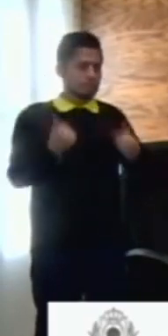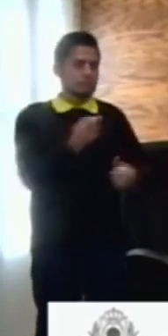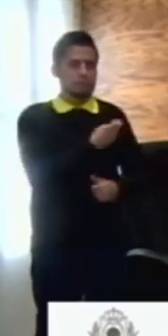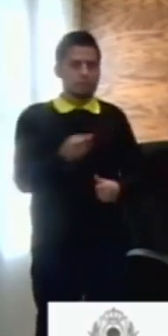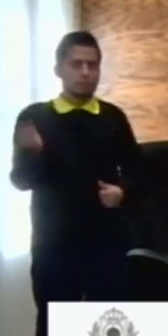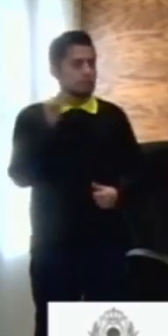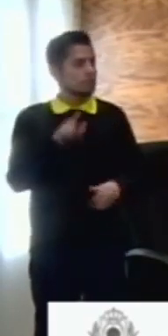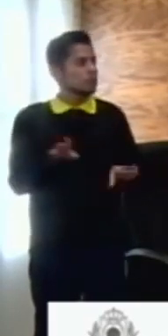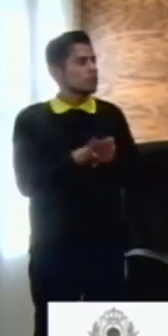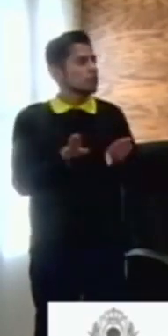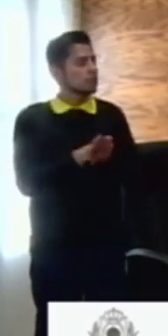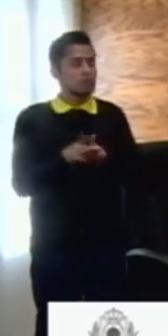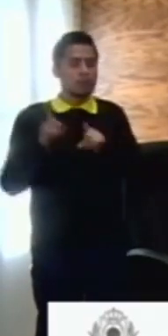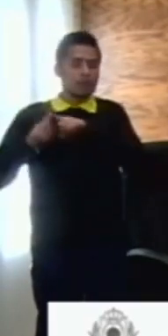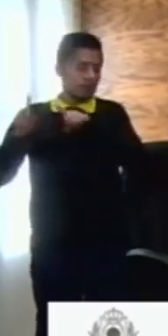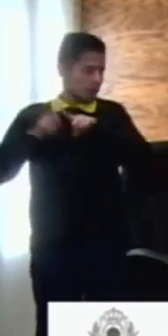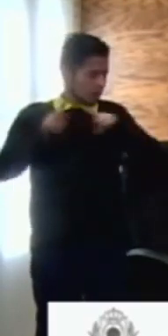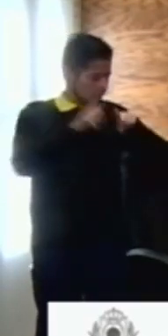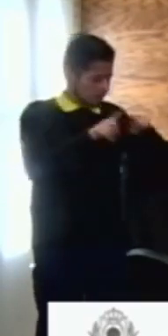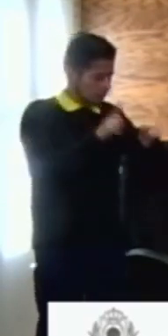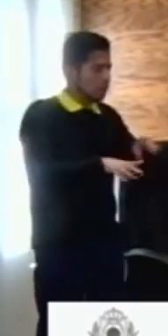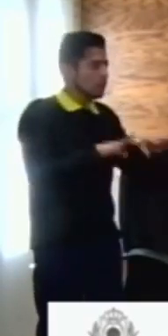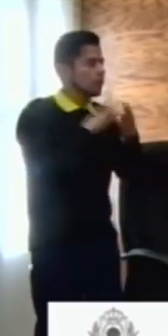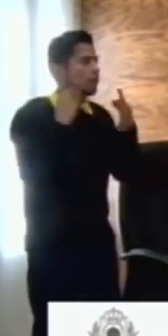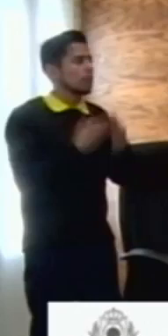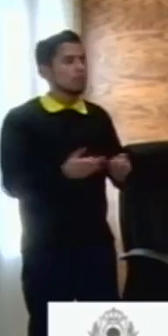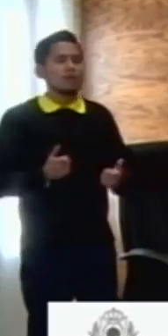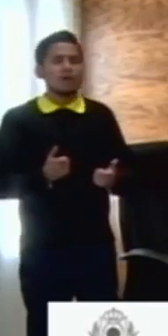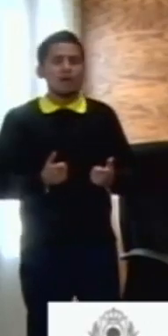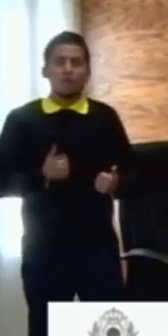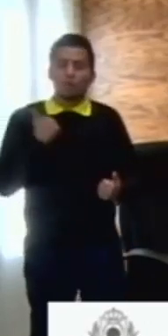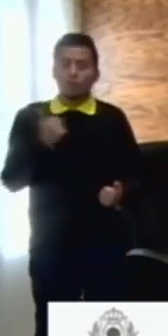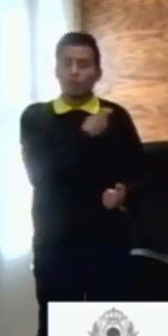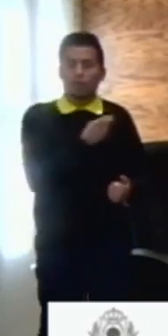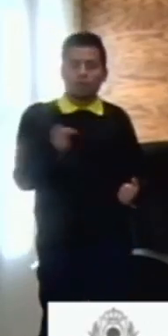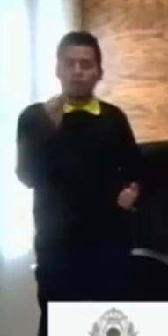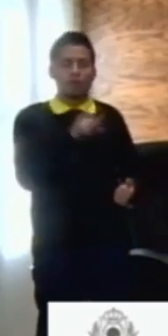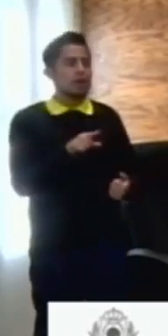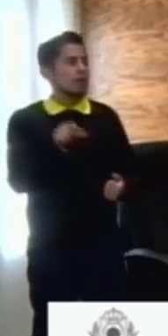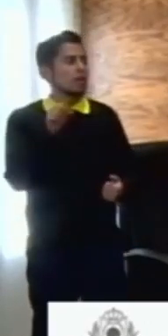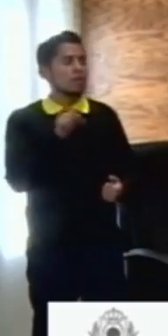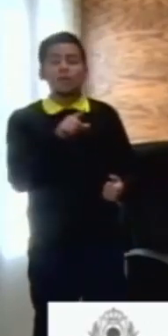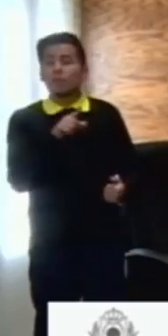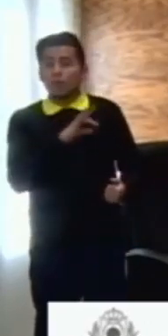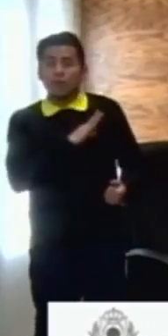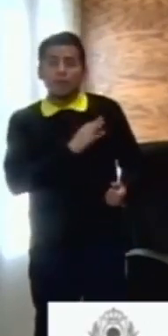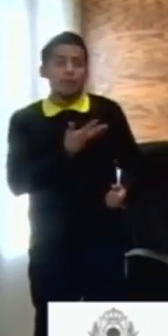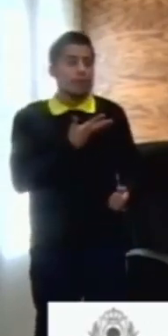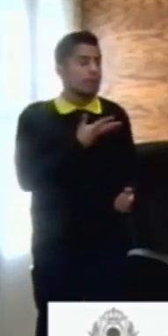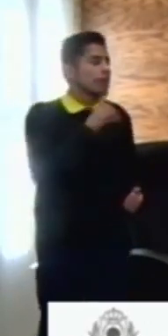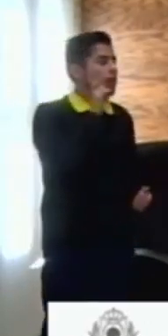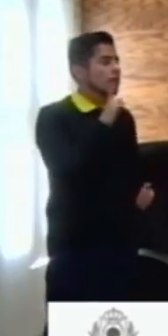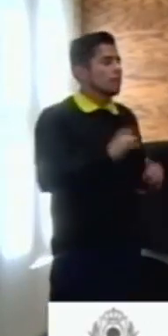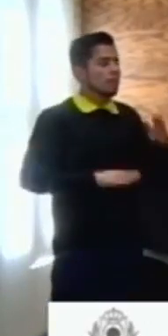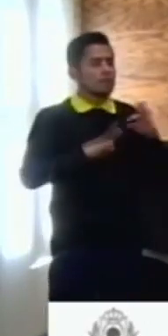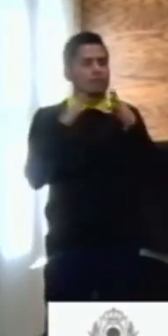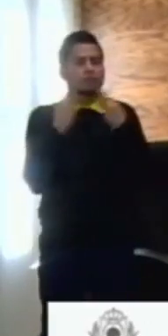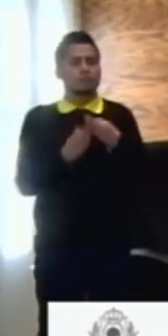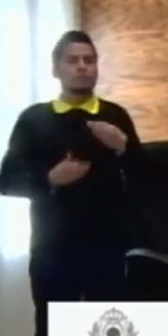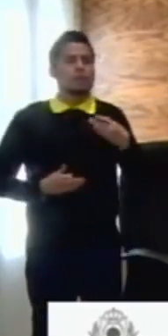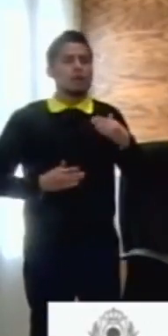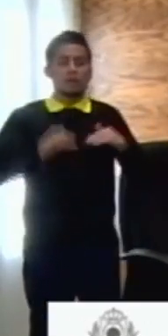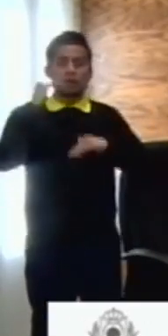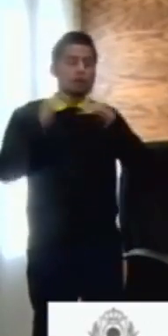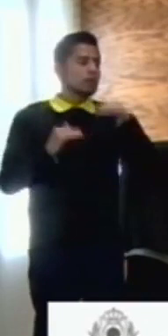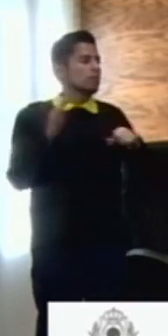este como la diferencia entre la cantidad que se explota y la disposición del agua en una situación de equilibrio por